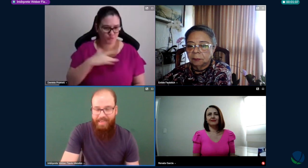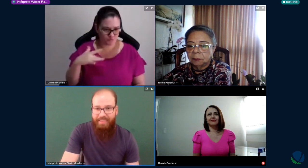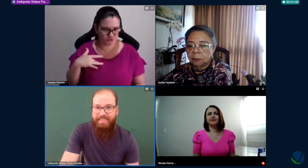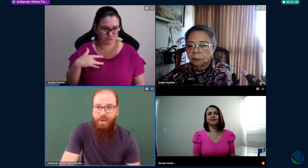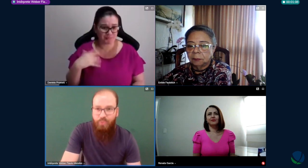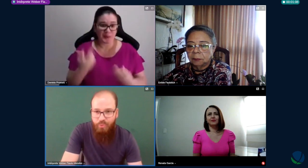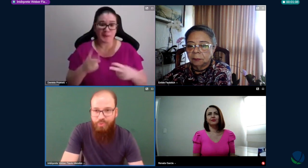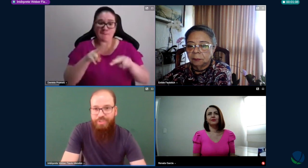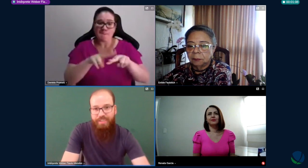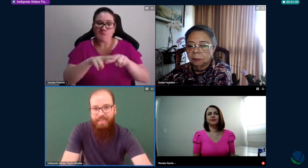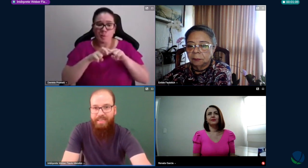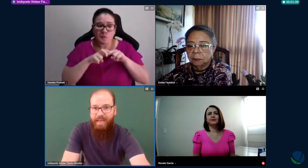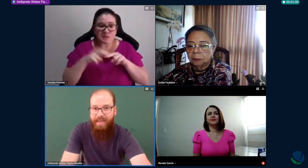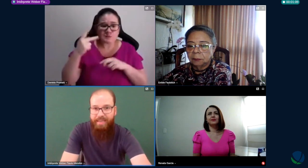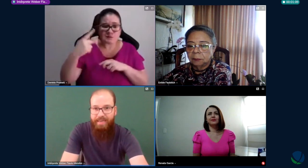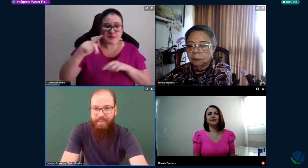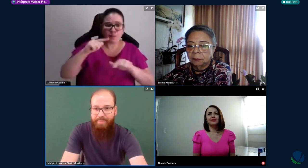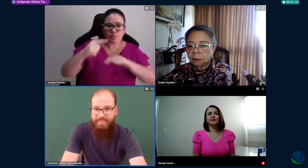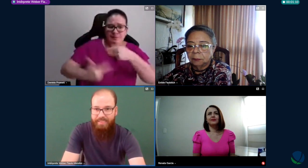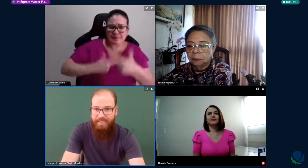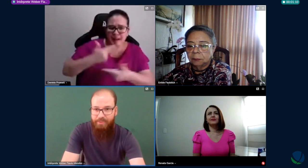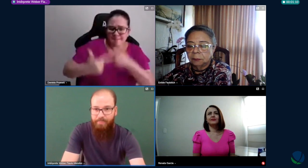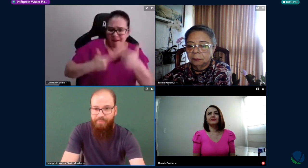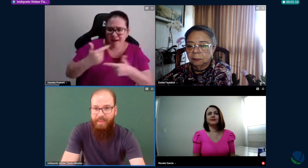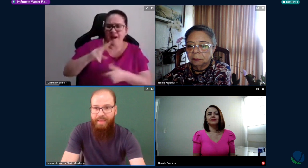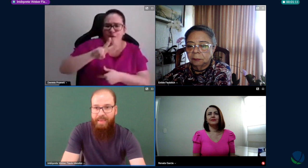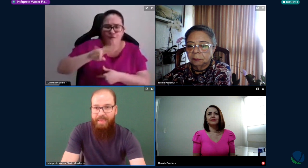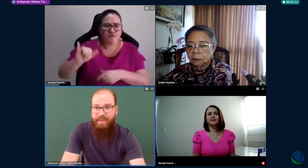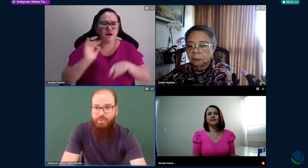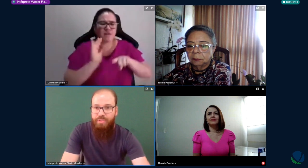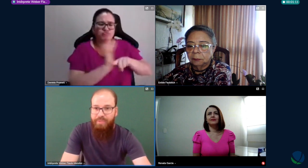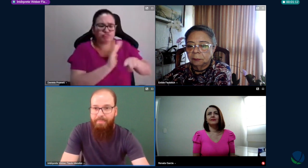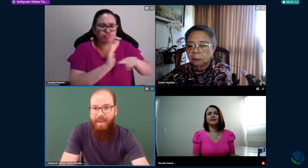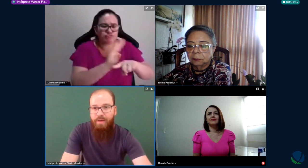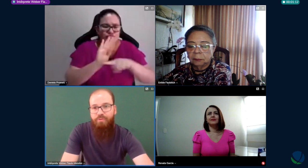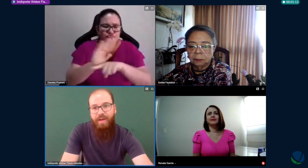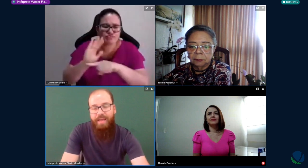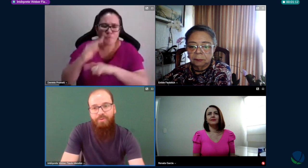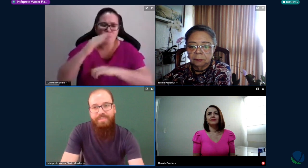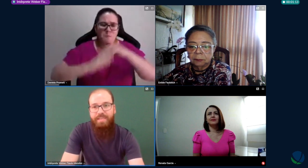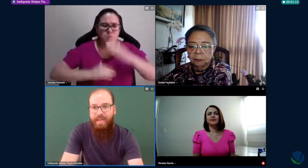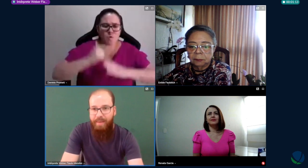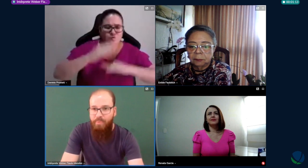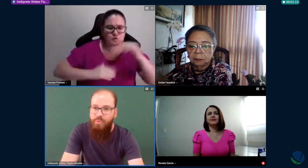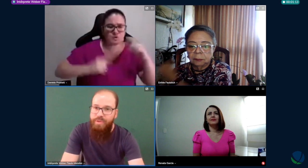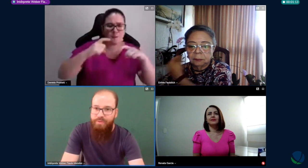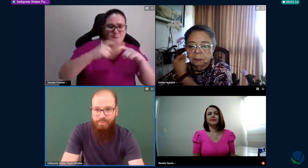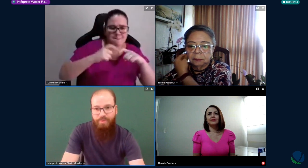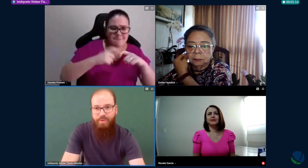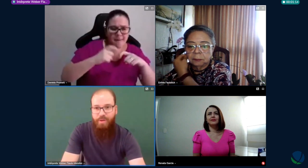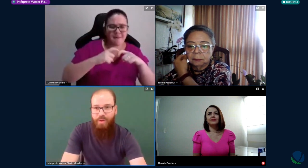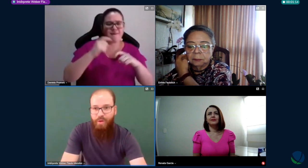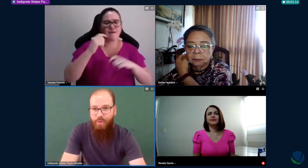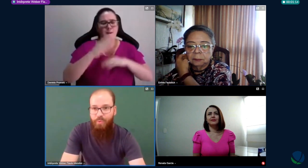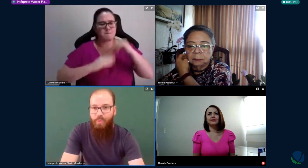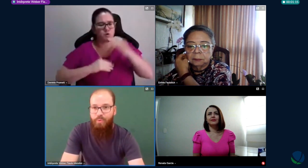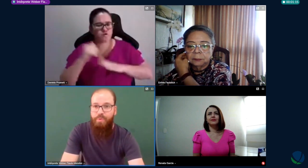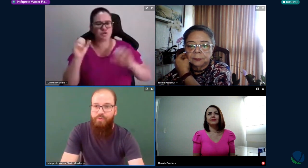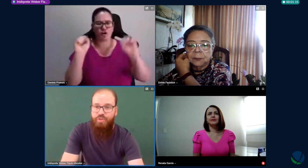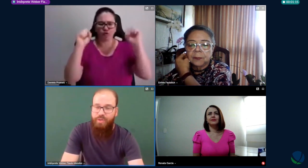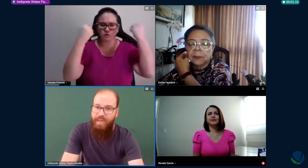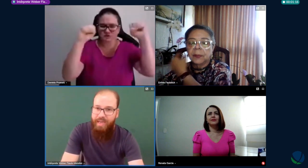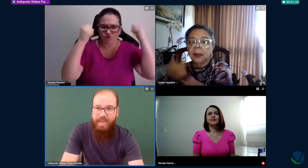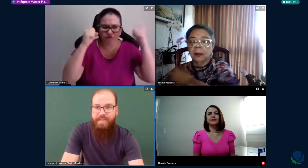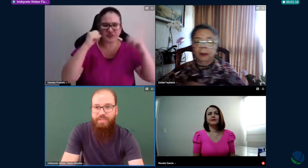né, na área da saúde, ali na área que ele está precisando. E aí o seu trabalho vai auxiliar muito